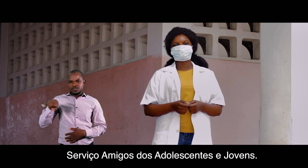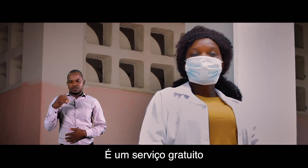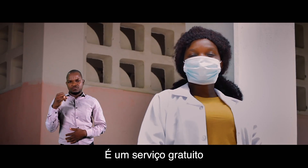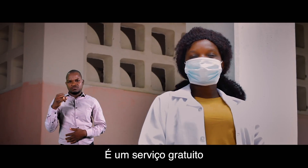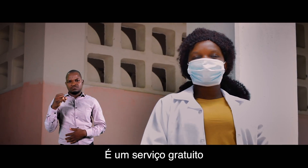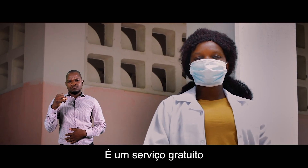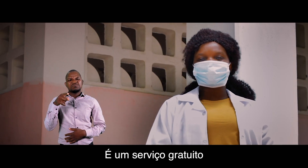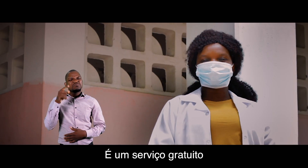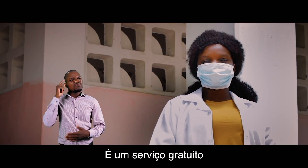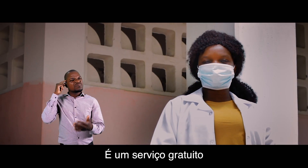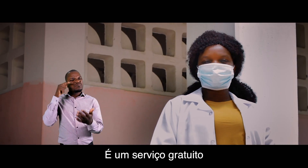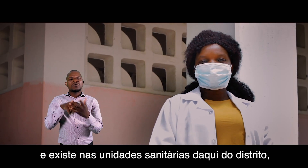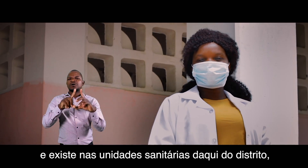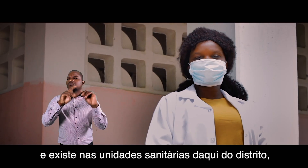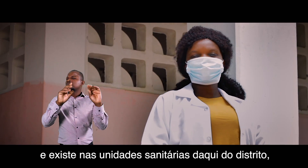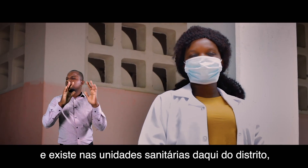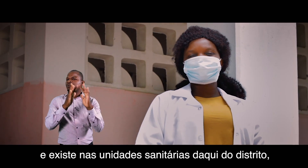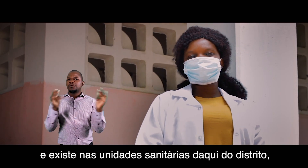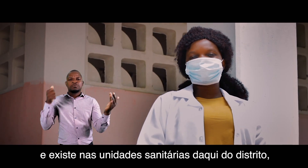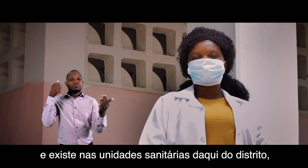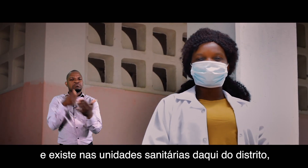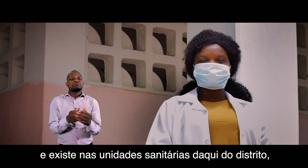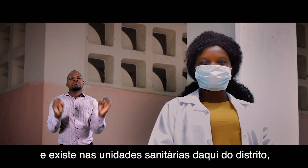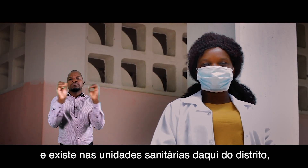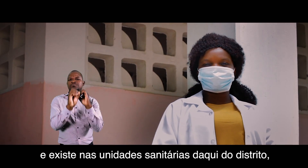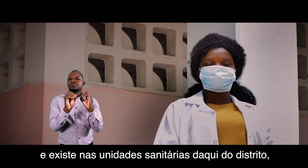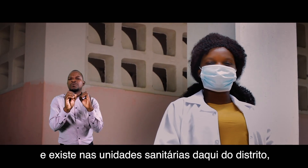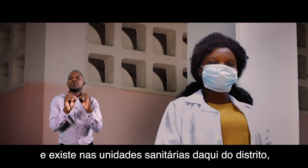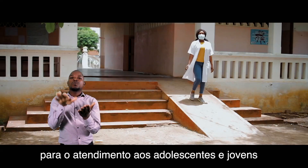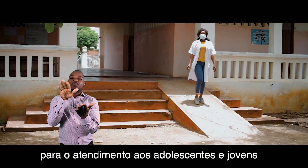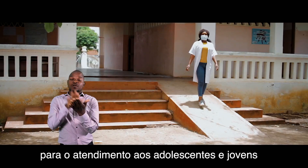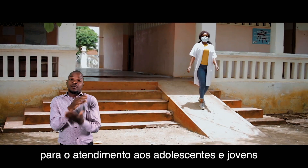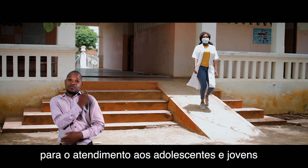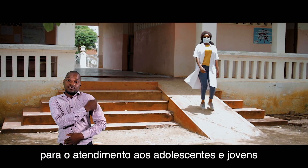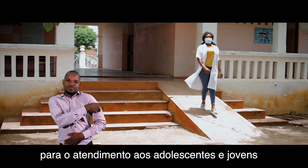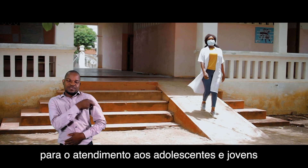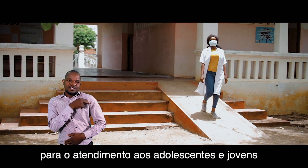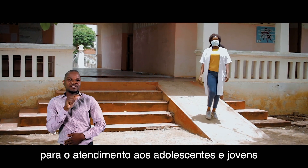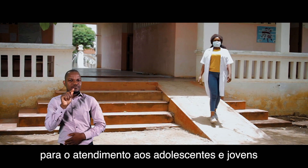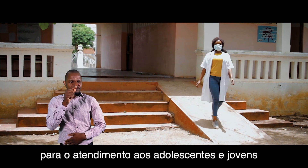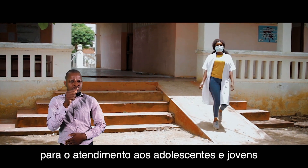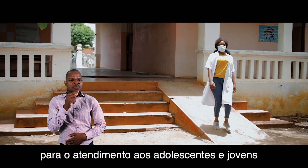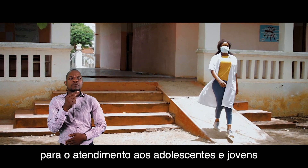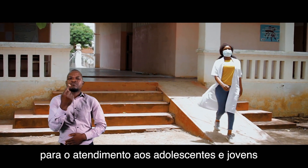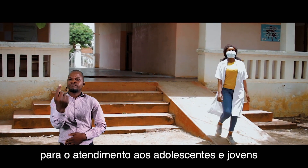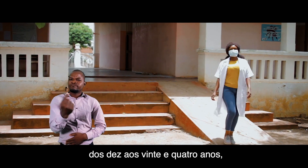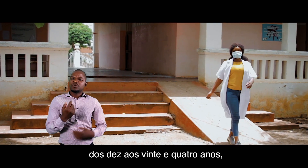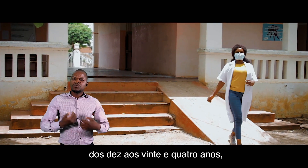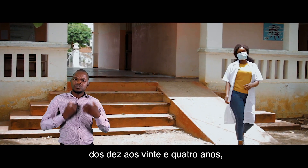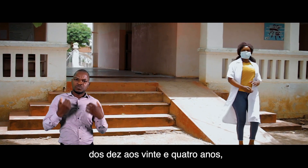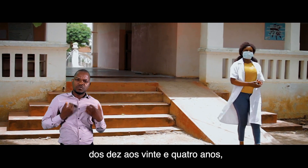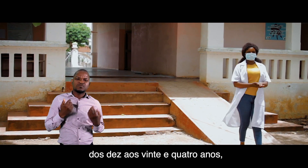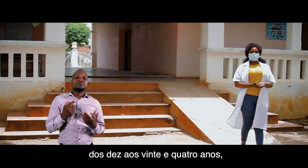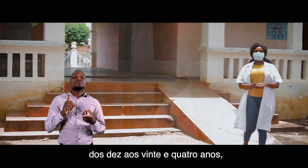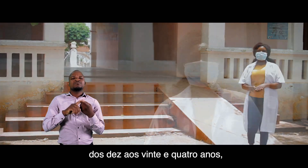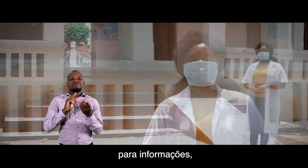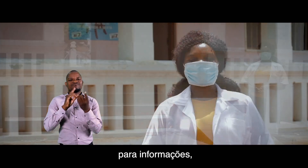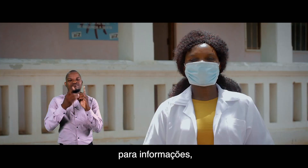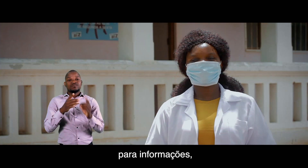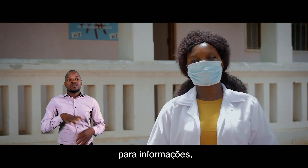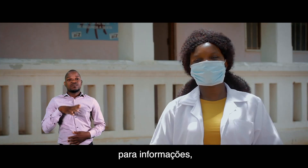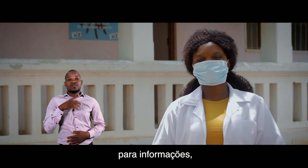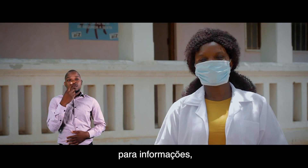Jovens. É um serviço gratuito e existe nas unidades sanitárias daqui do distrito para atendimento aos adolescentes e jovens dos 10 aos 24